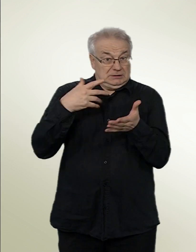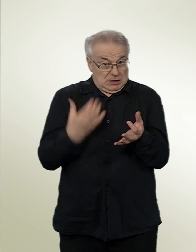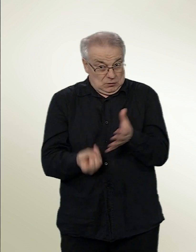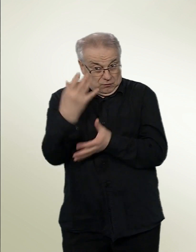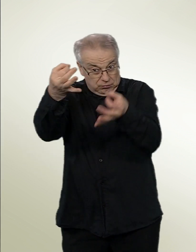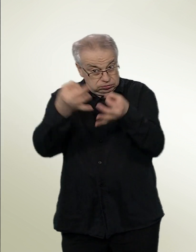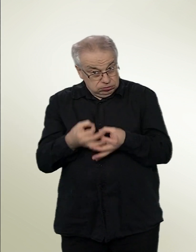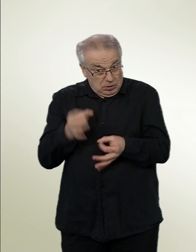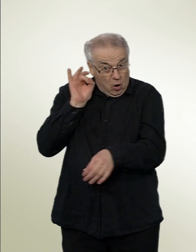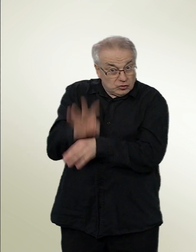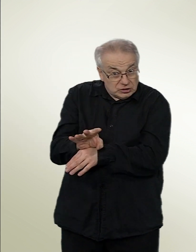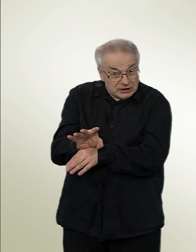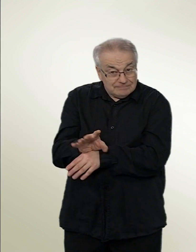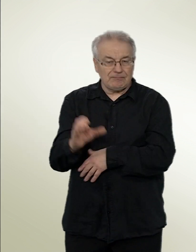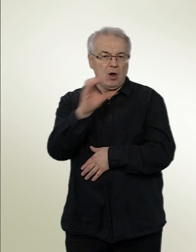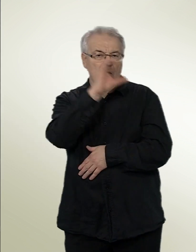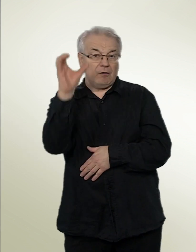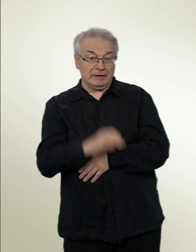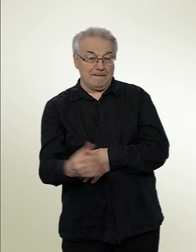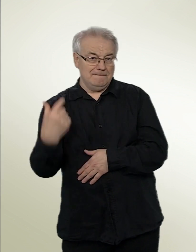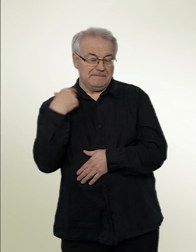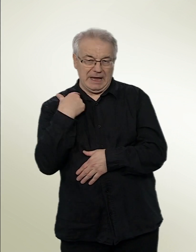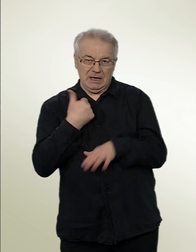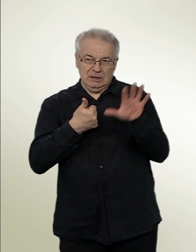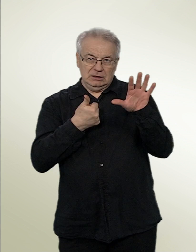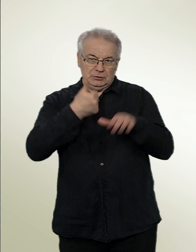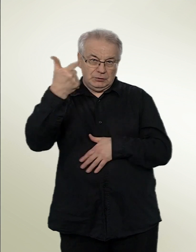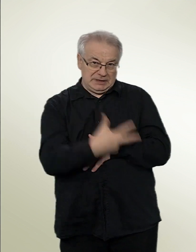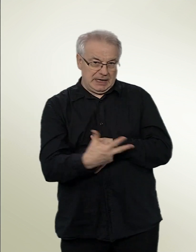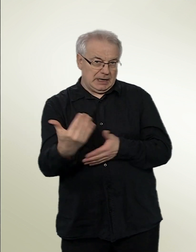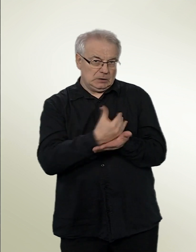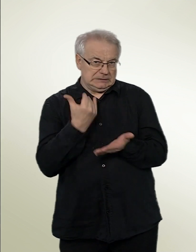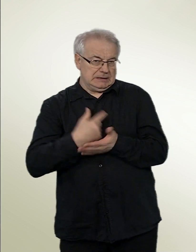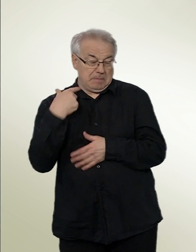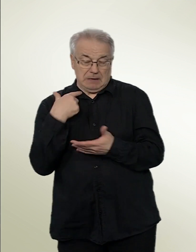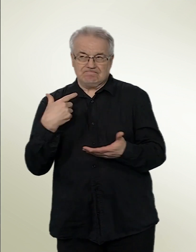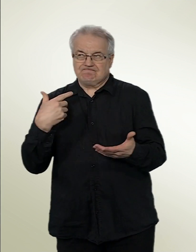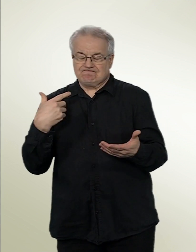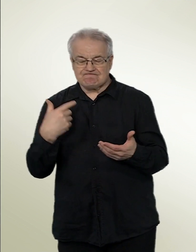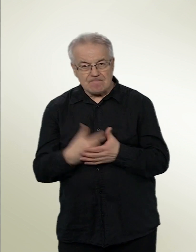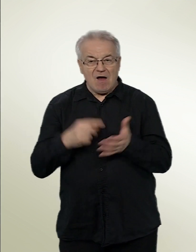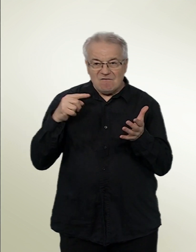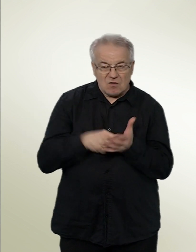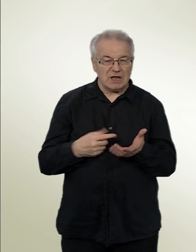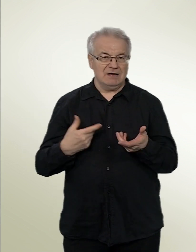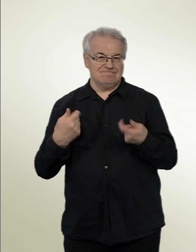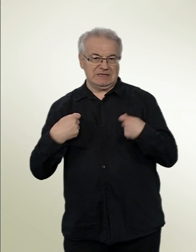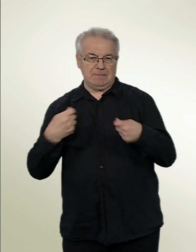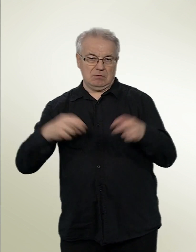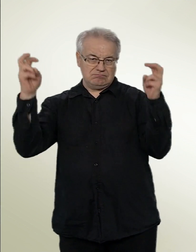est rejeté, la Confédération perdrait près de 2/3 de ses recettes. Elle devrait donc réduire ses dépenses de